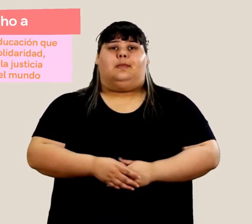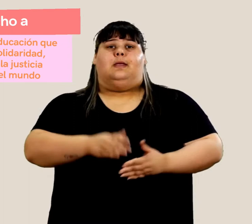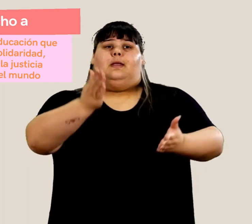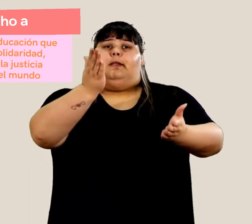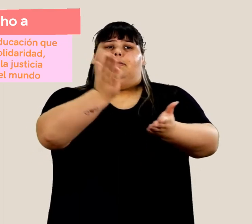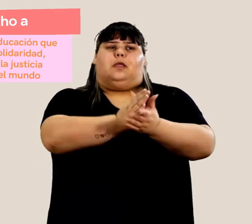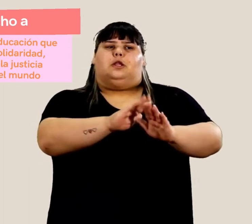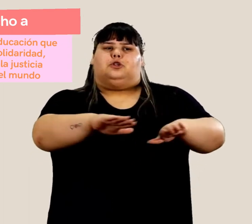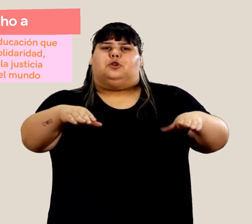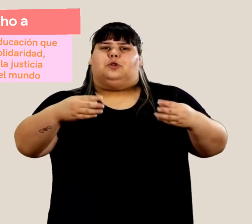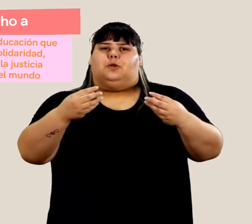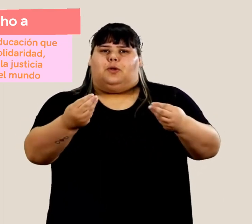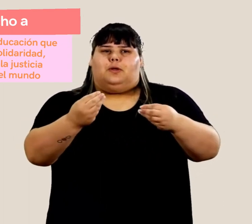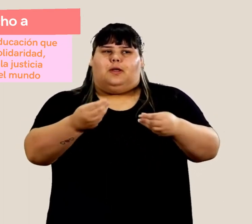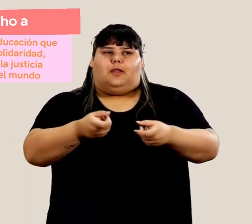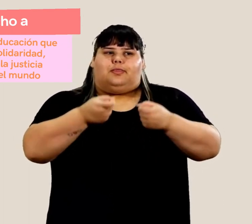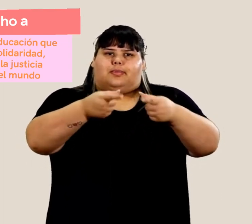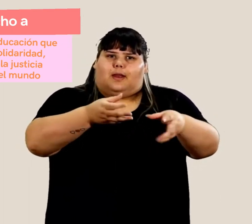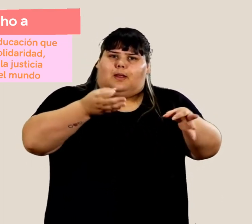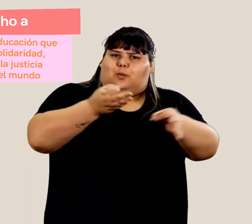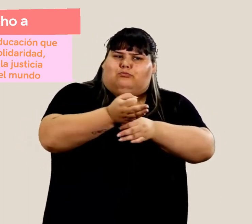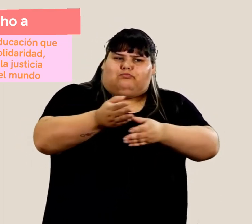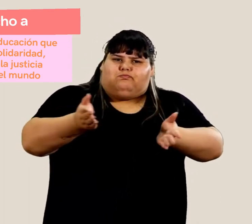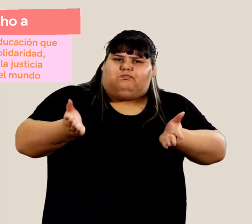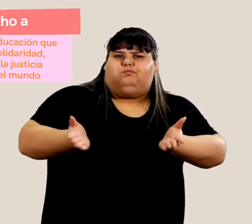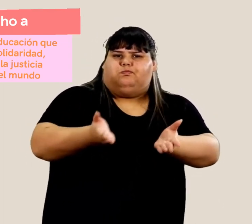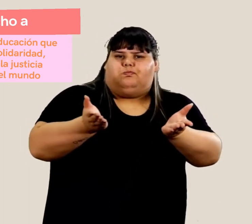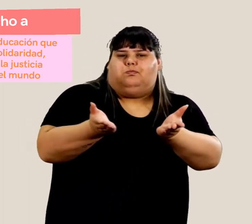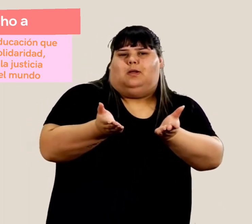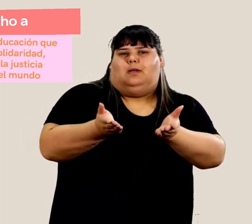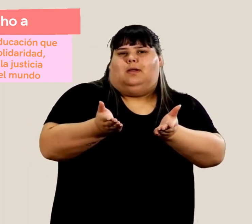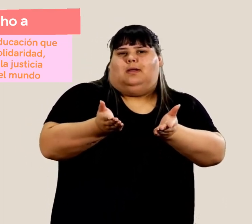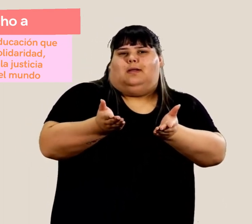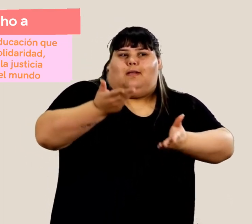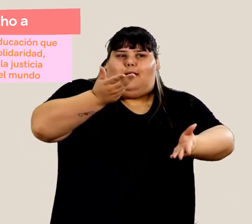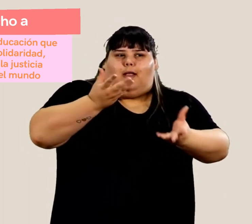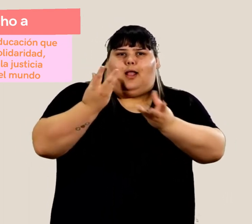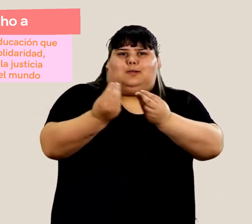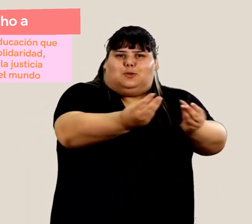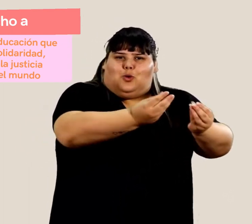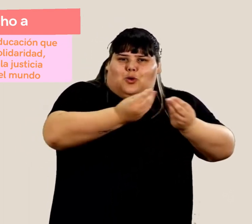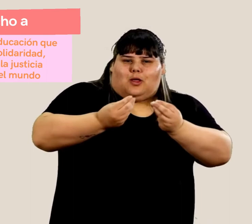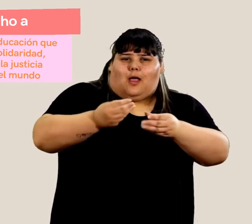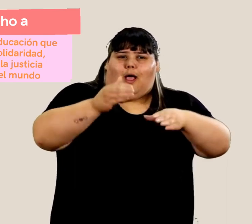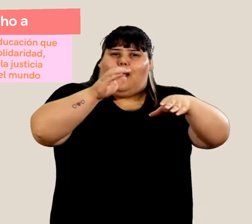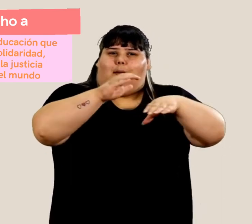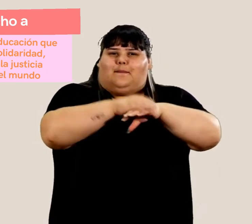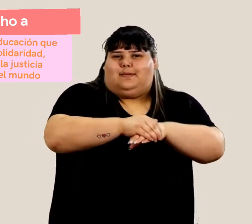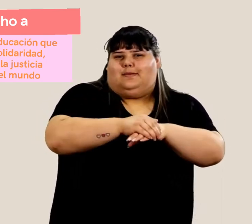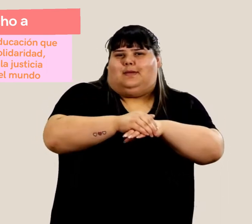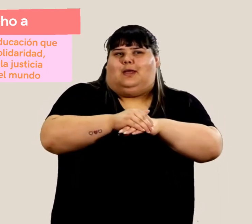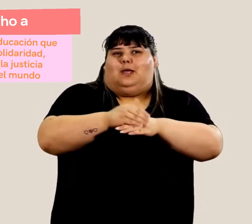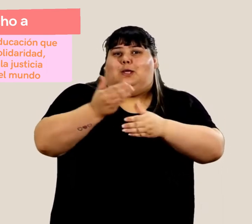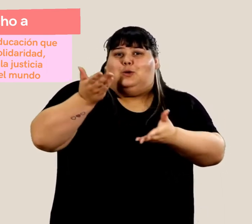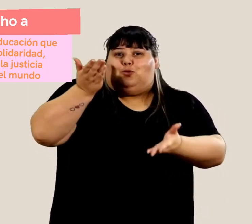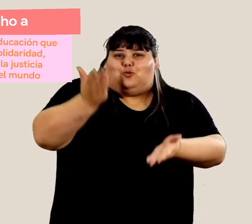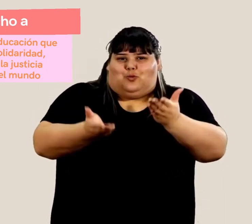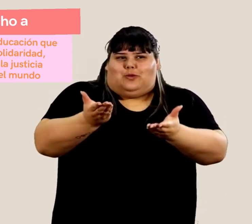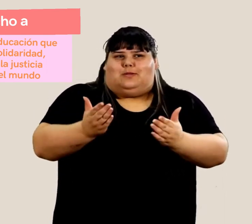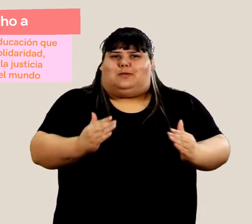derecho a recibir una educación que fomente la solidaridad, la amistad y la justicia entre